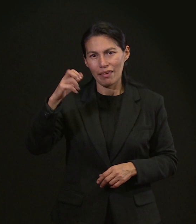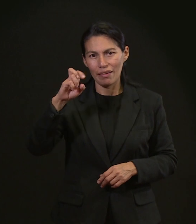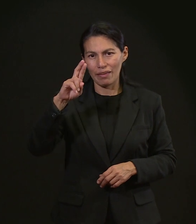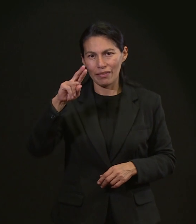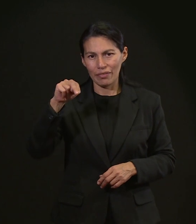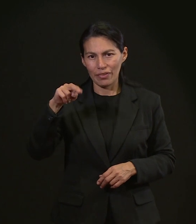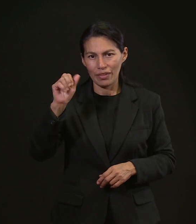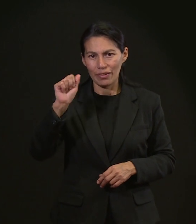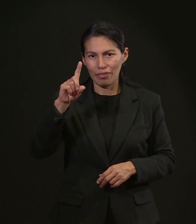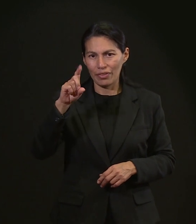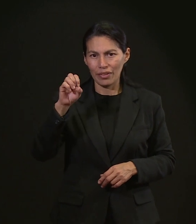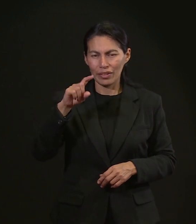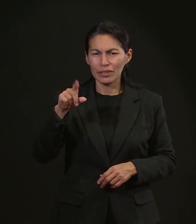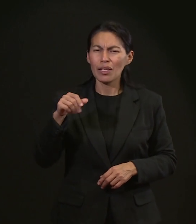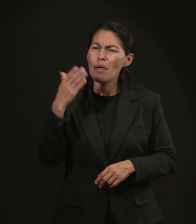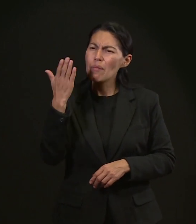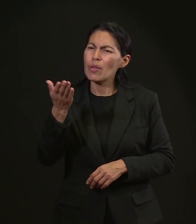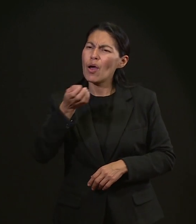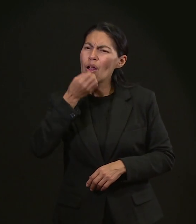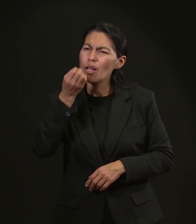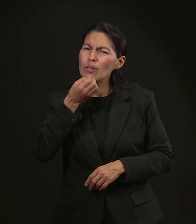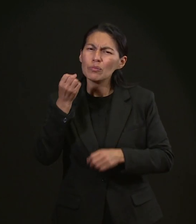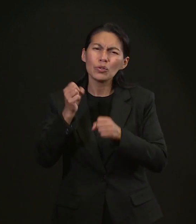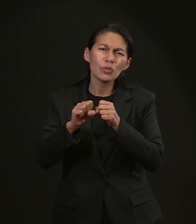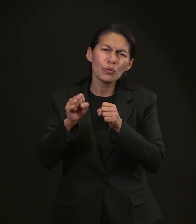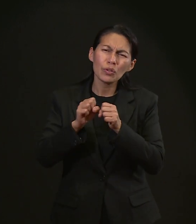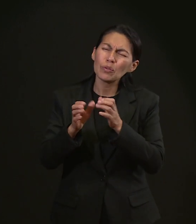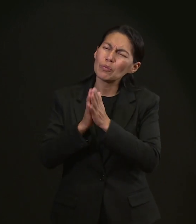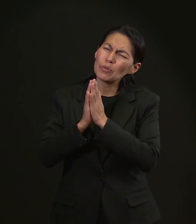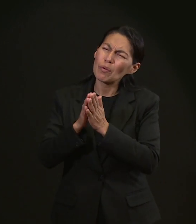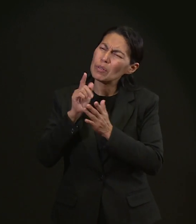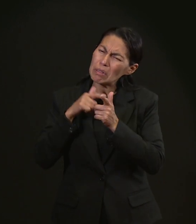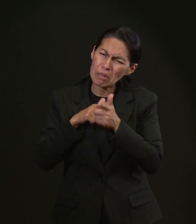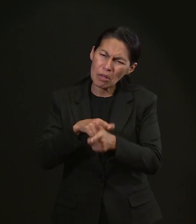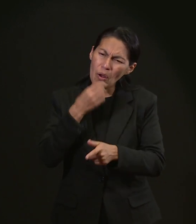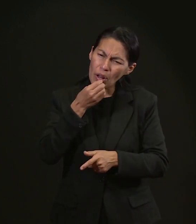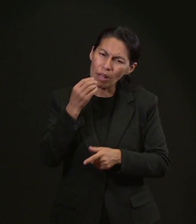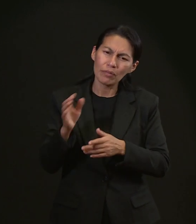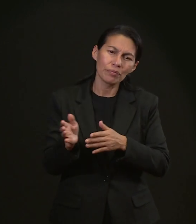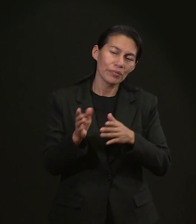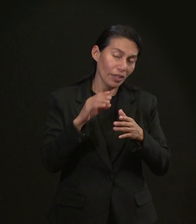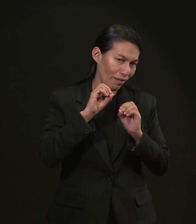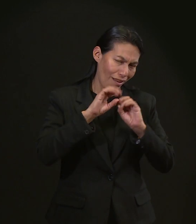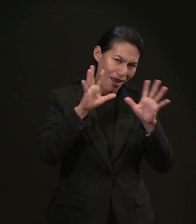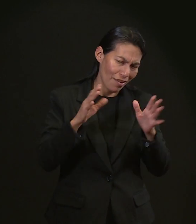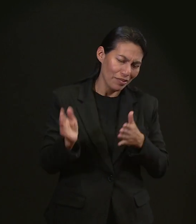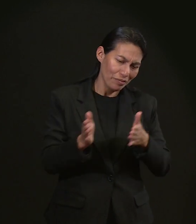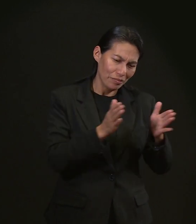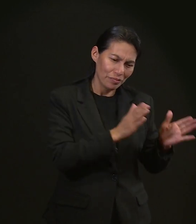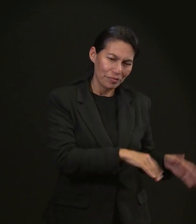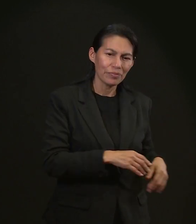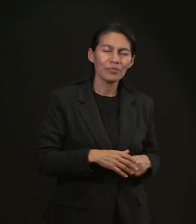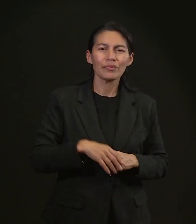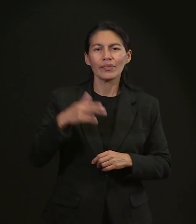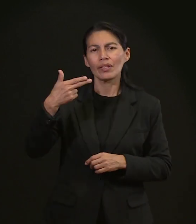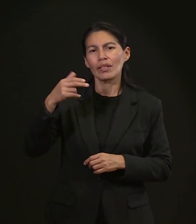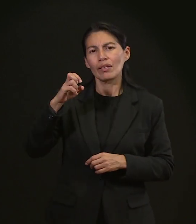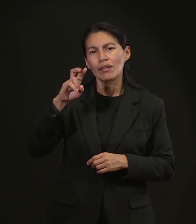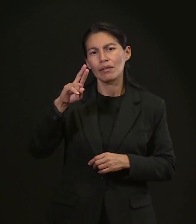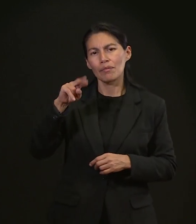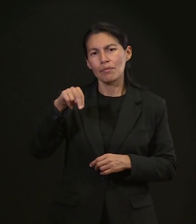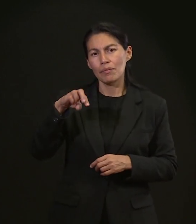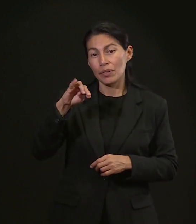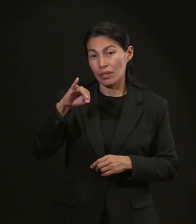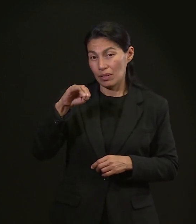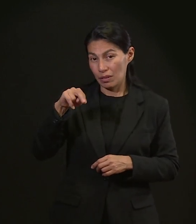javier claro que sí un saludo para ti violeta herminia pérez garcía pido oración por